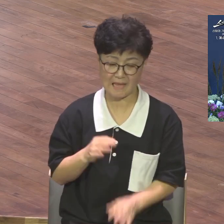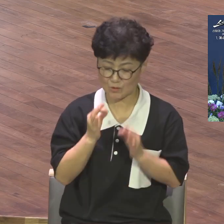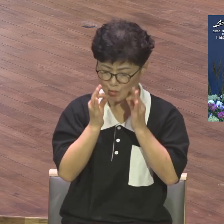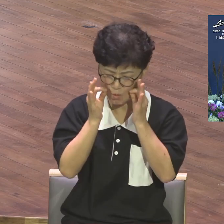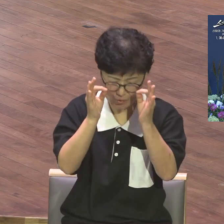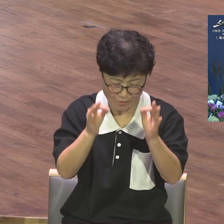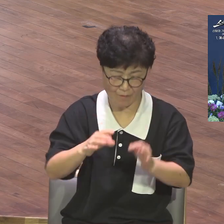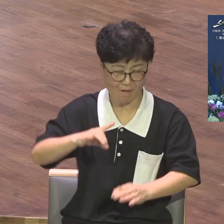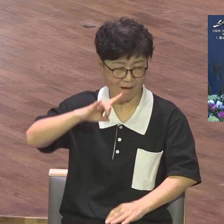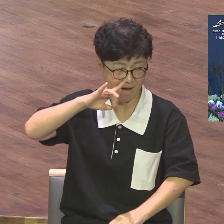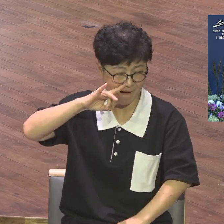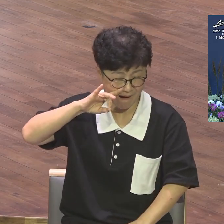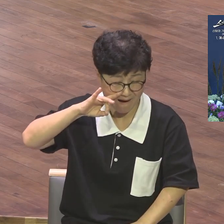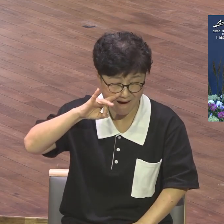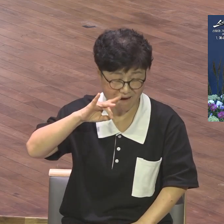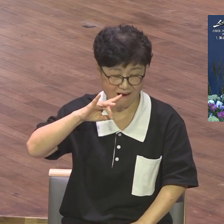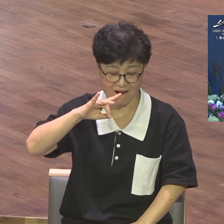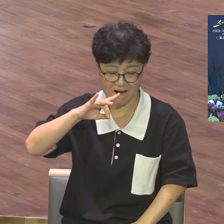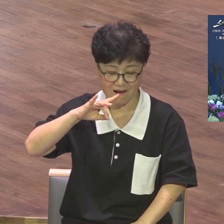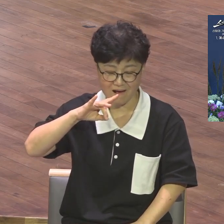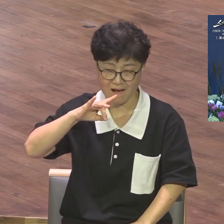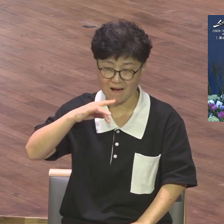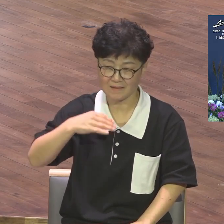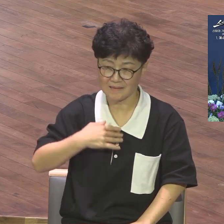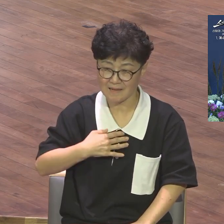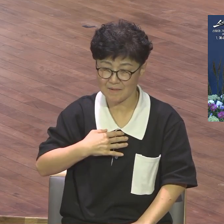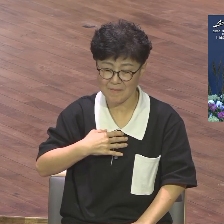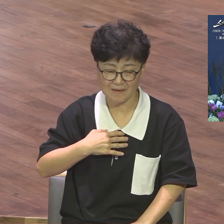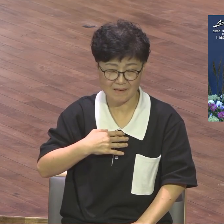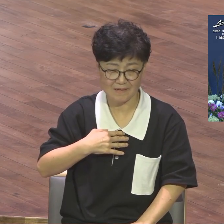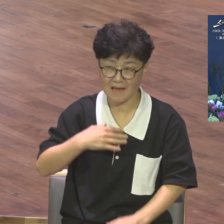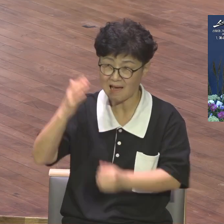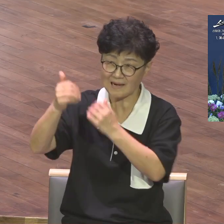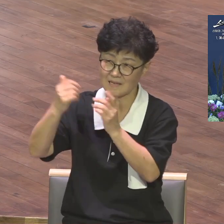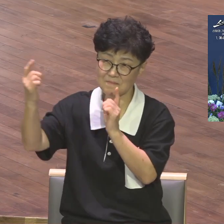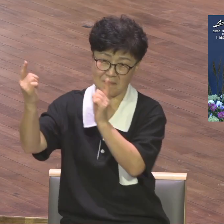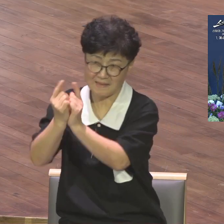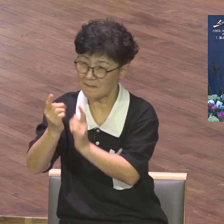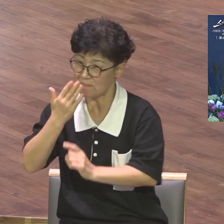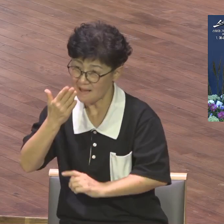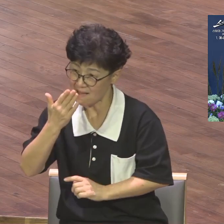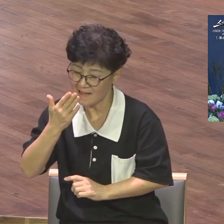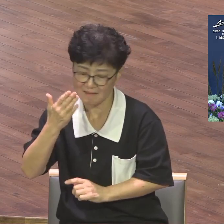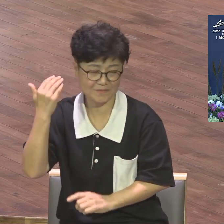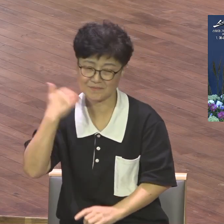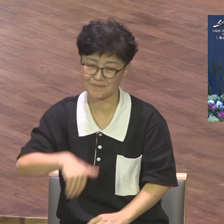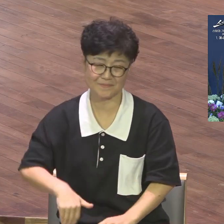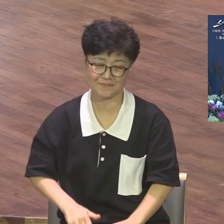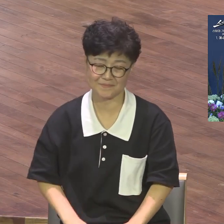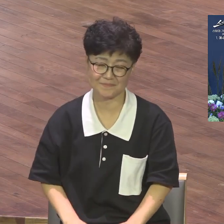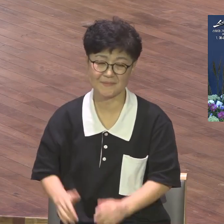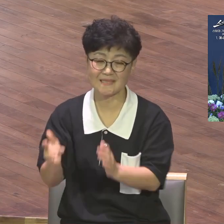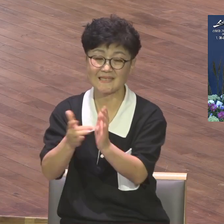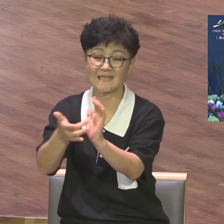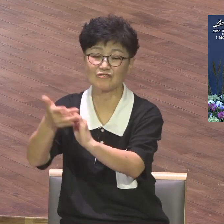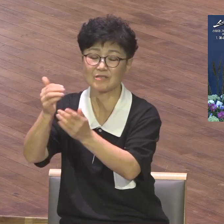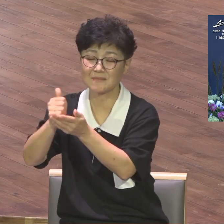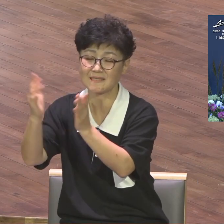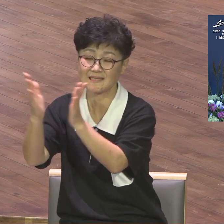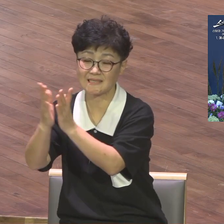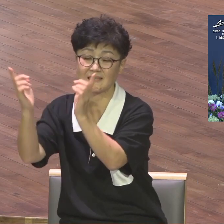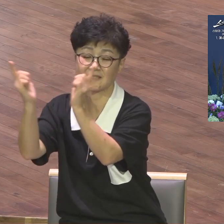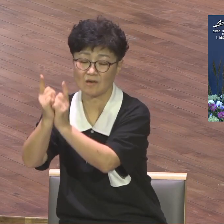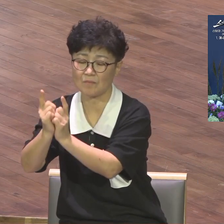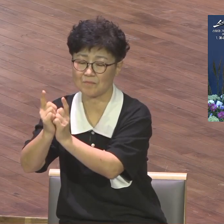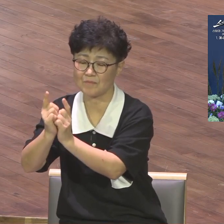내가 호기심으로 내가 뭔가 올라간다고 해서 하나님을 만날 수 있는 그런 수준이 아니라 예수님이 우리를